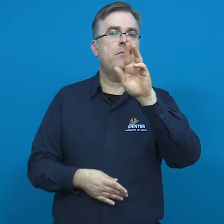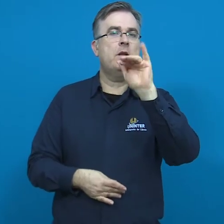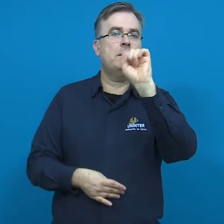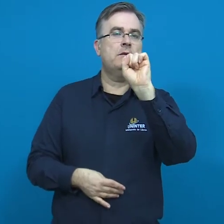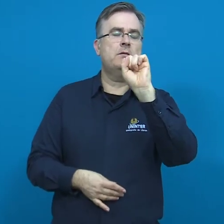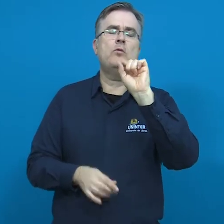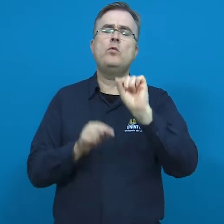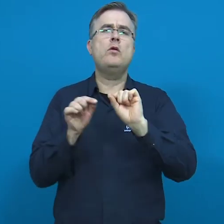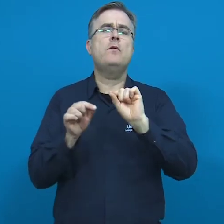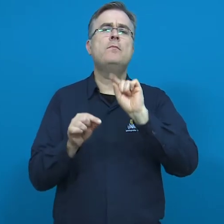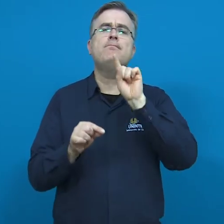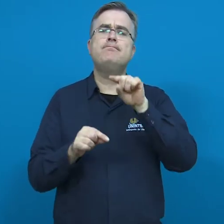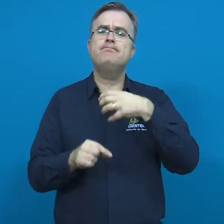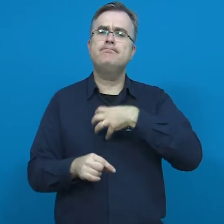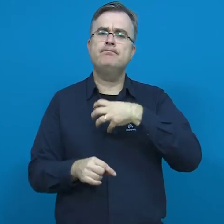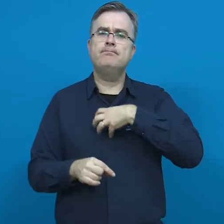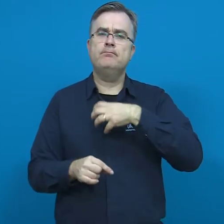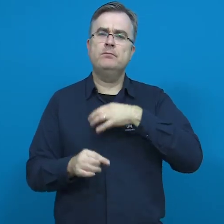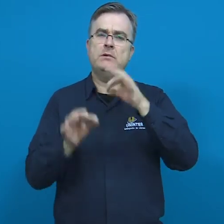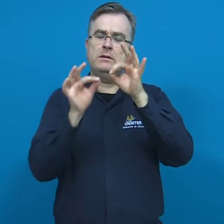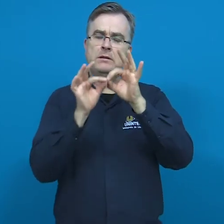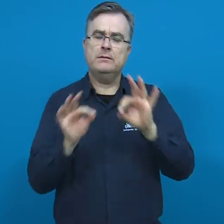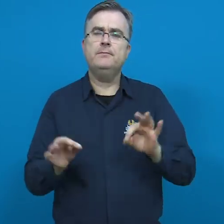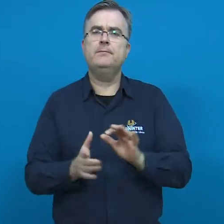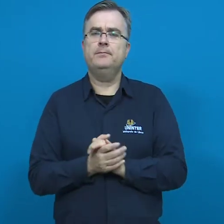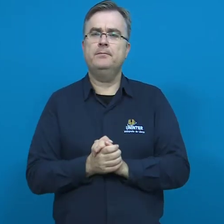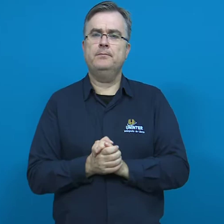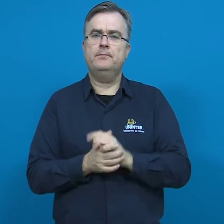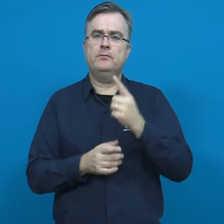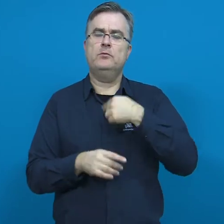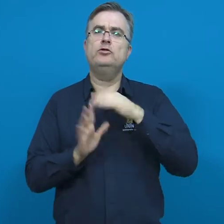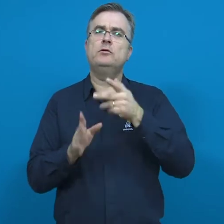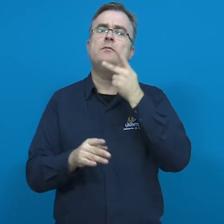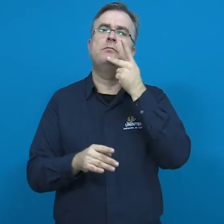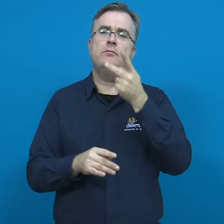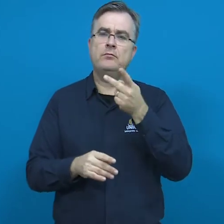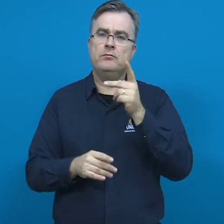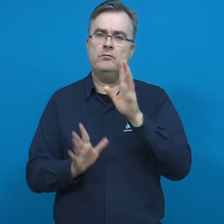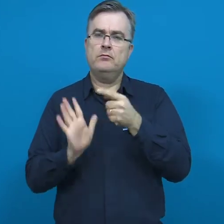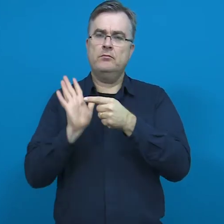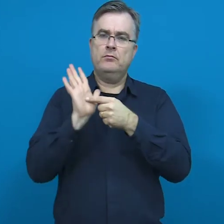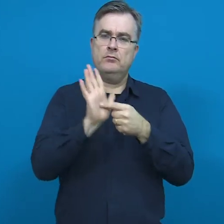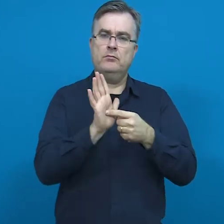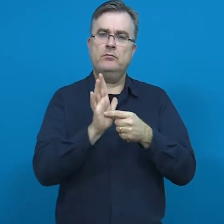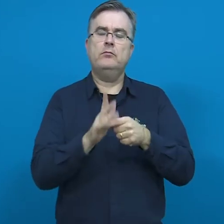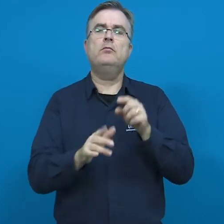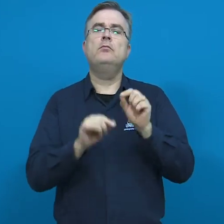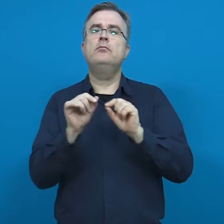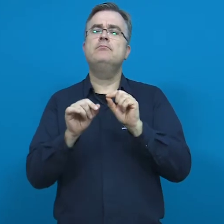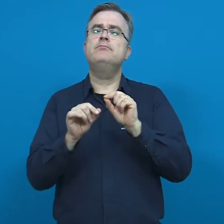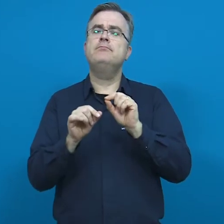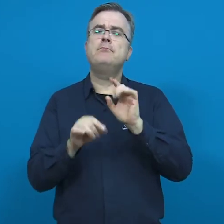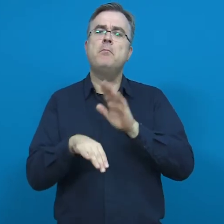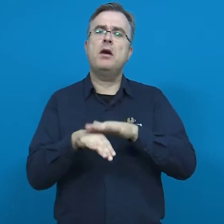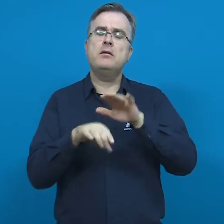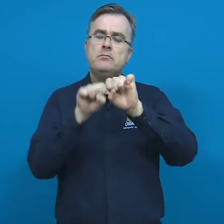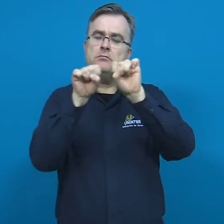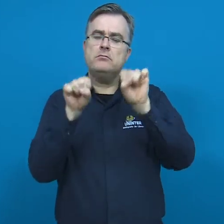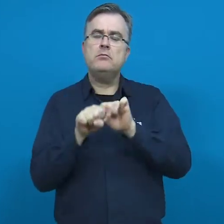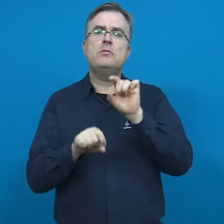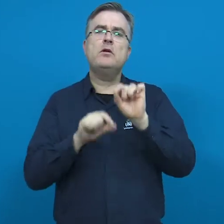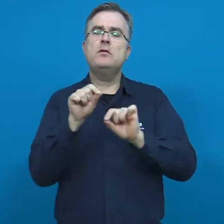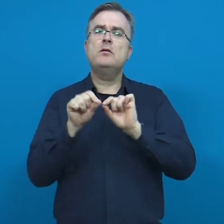alunos entenderem, assim, de uma maneira bem simples, né? Então, a gente já conversou um pouquinho, já apareceu isso, mas assim, de modo